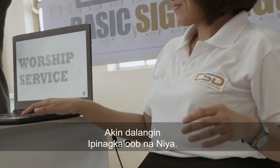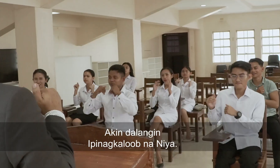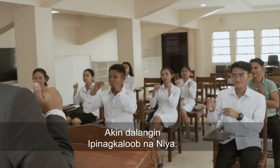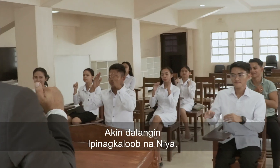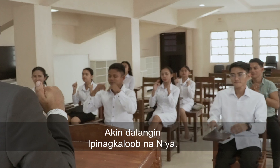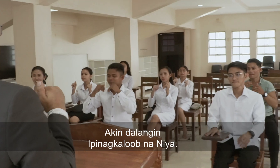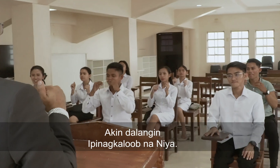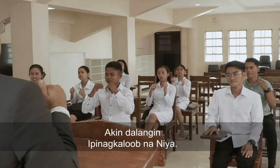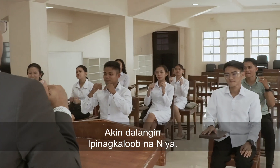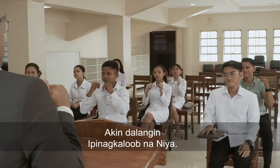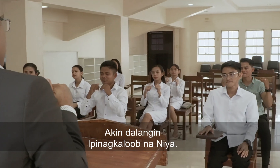ipinagkaloob na niya.